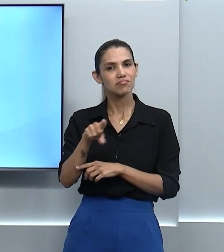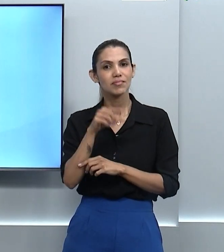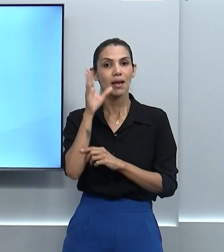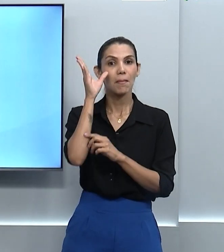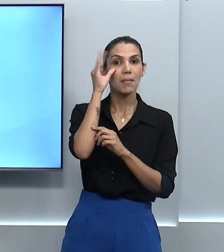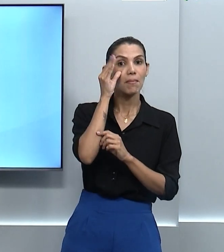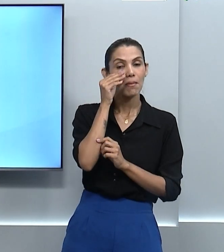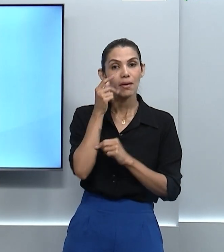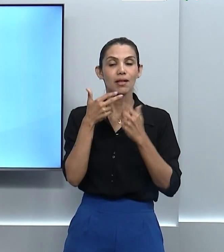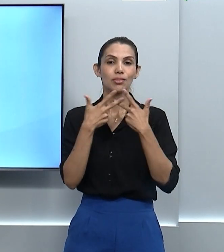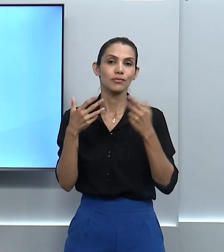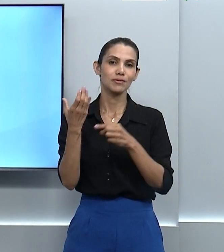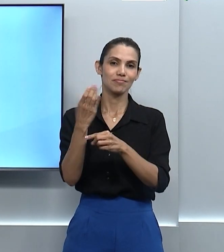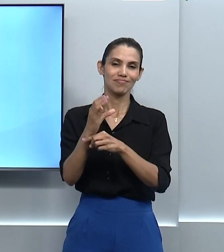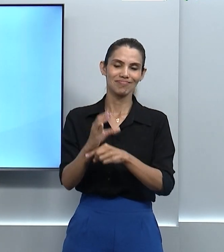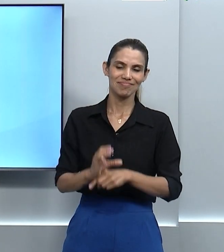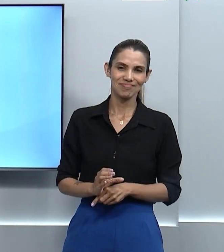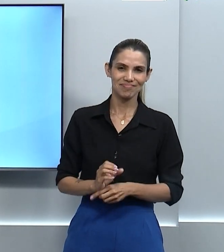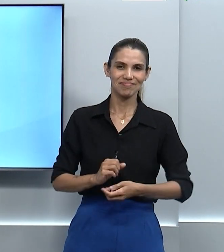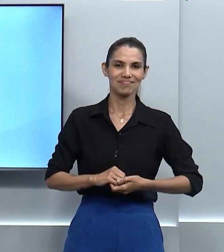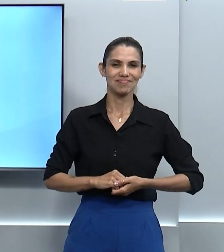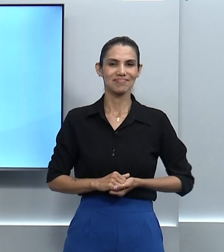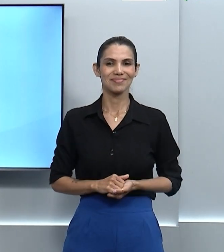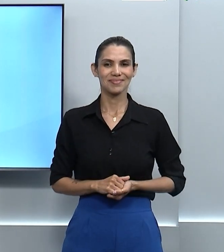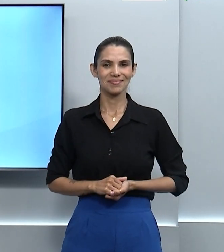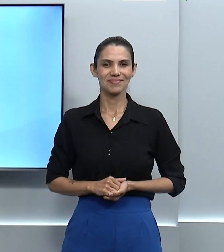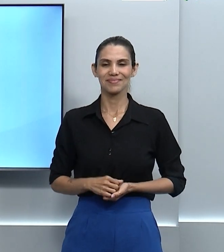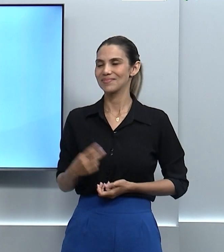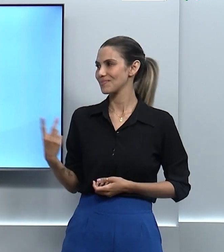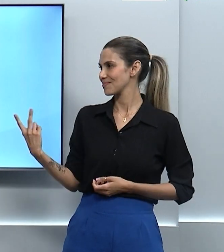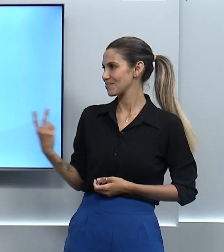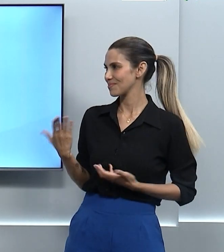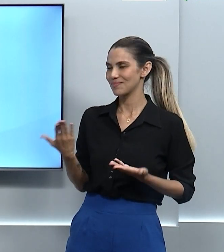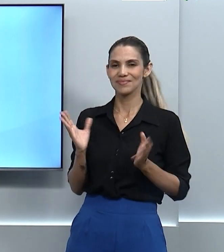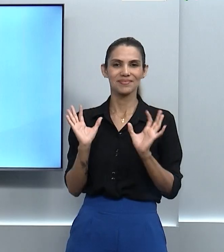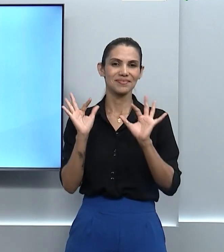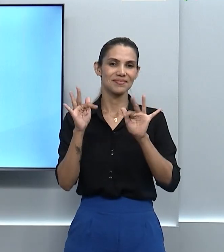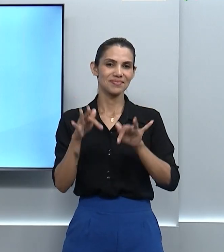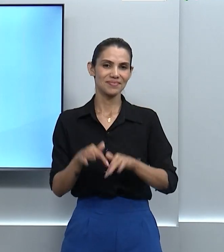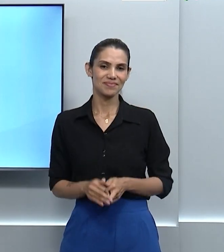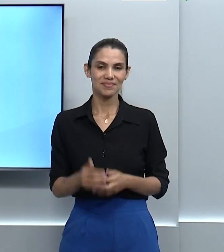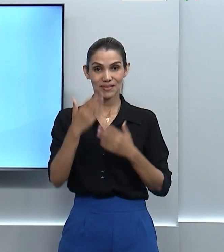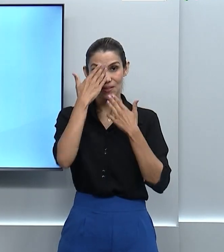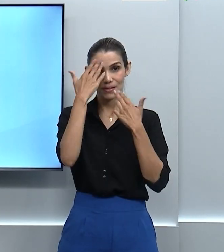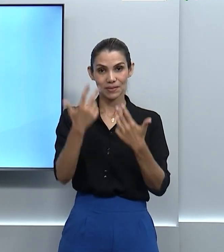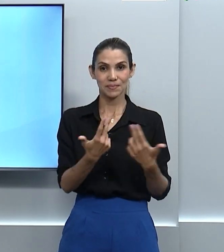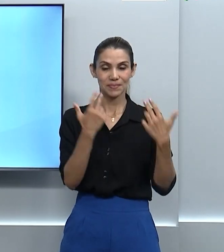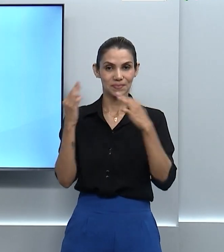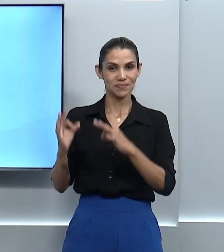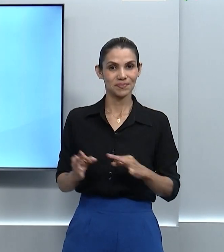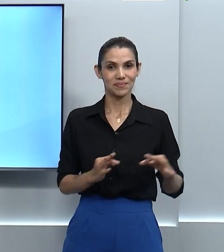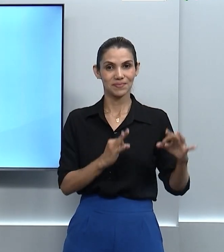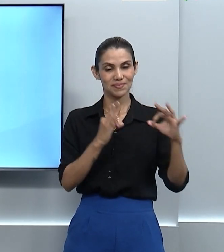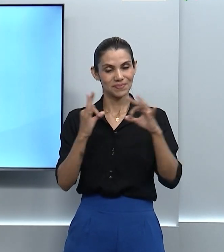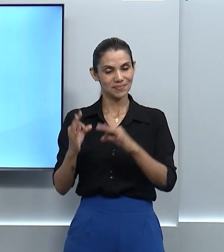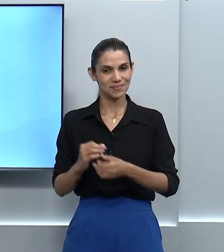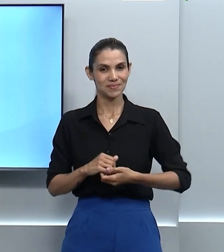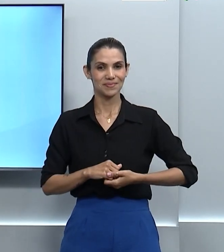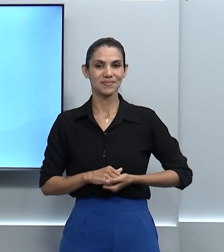todas as novidades da nossa programação. Eu e a Sara ficamos por aqui. Muito obrigada pela sua presença, pela sua